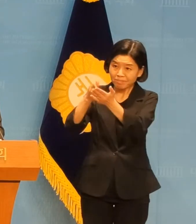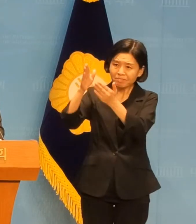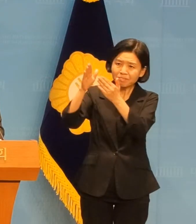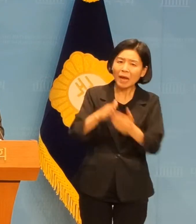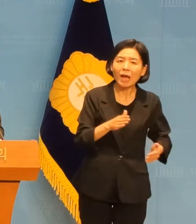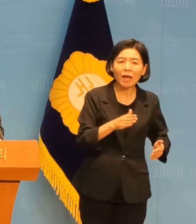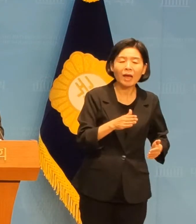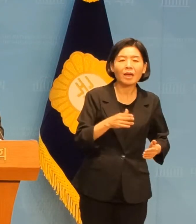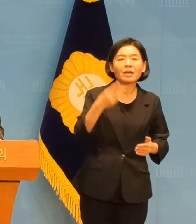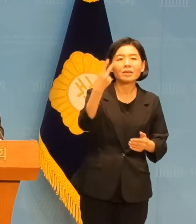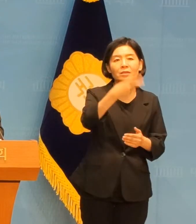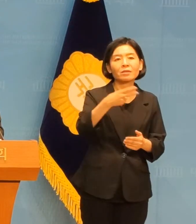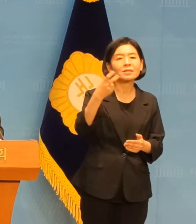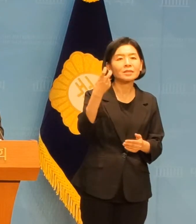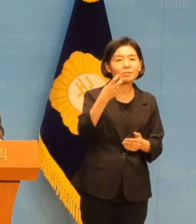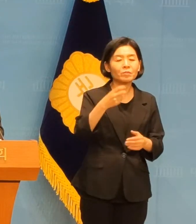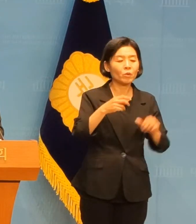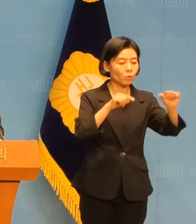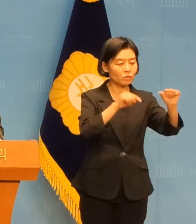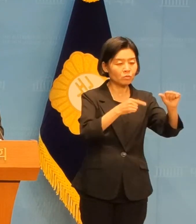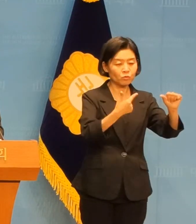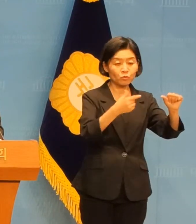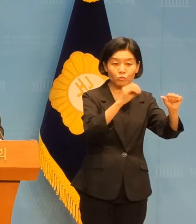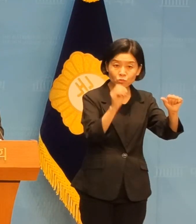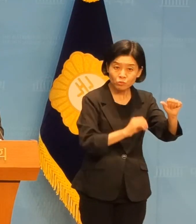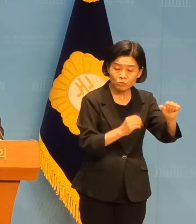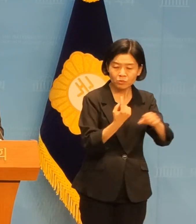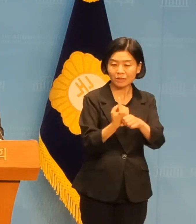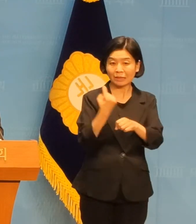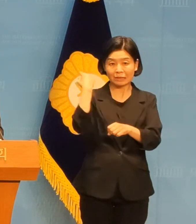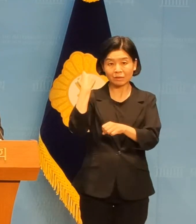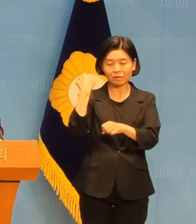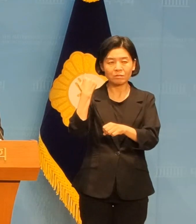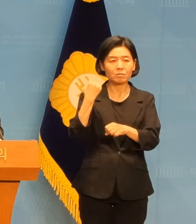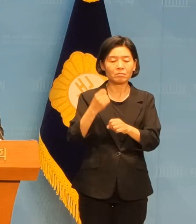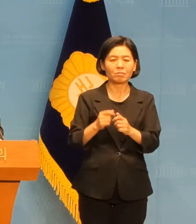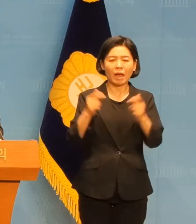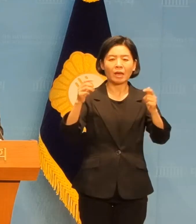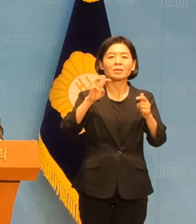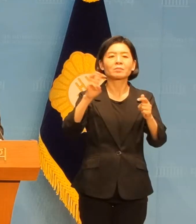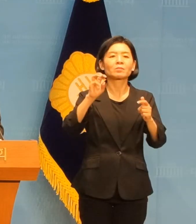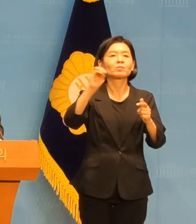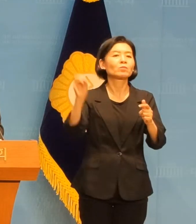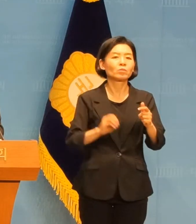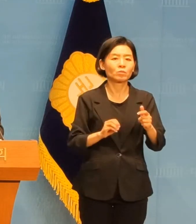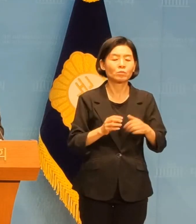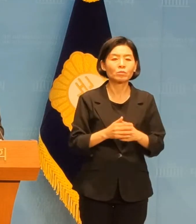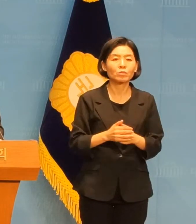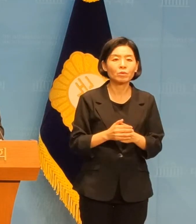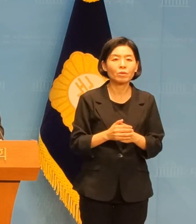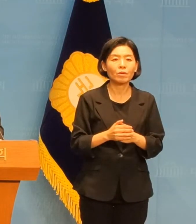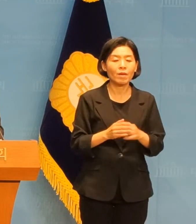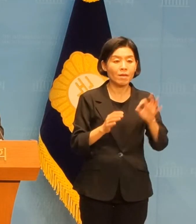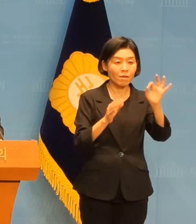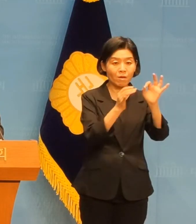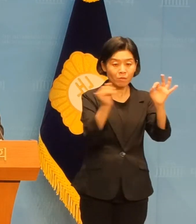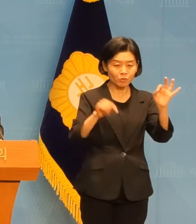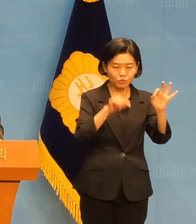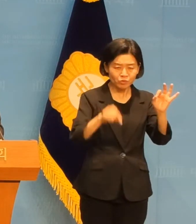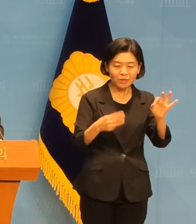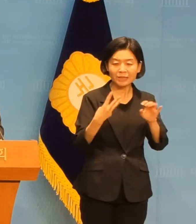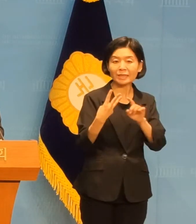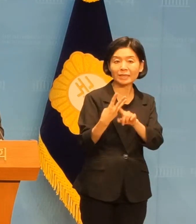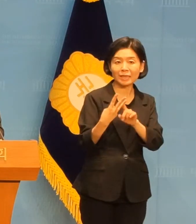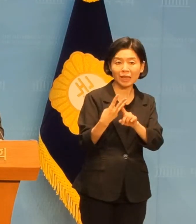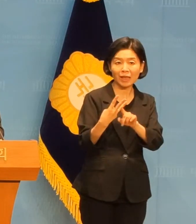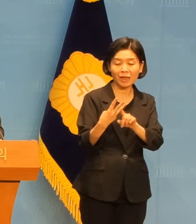2020년 5.6%에서 지난해 30%로 급증했습니다. 10명 중 3명은